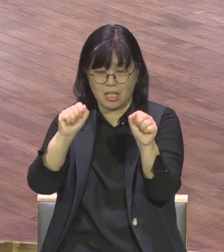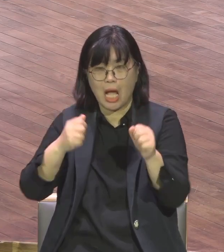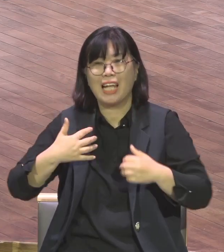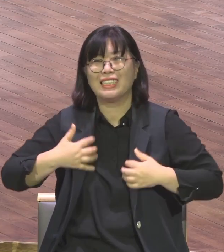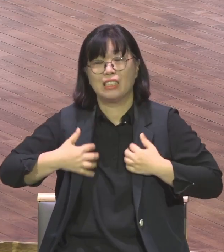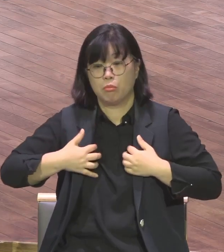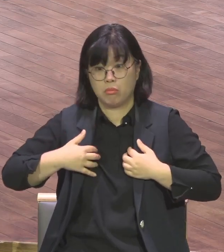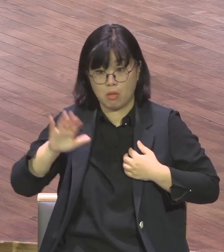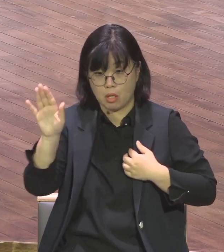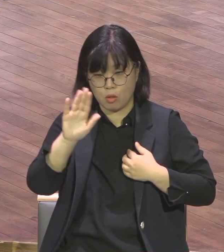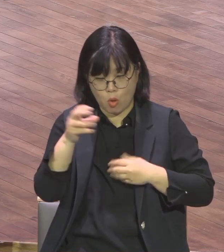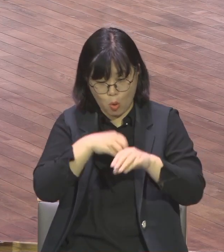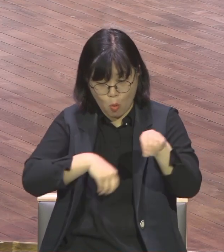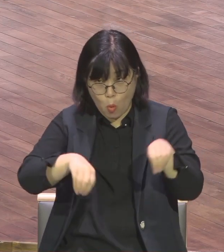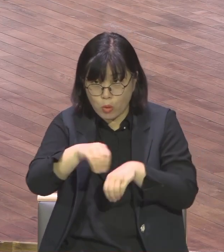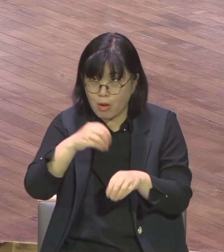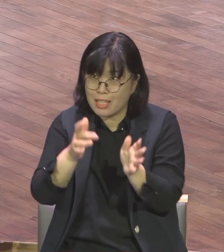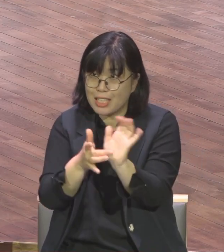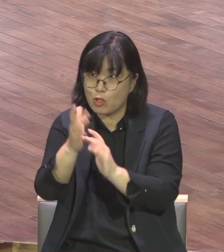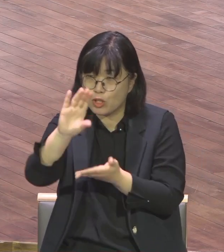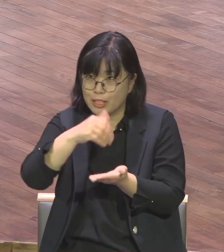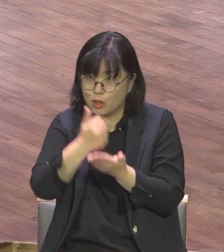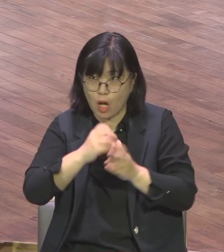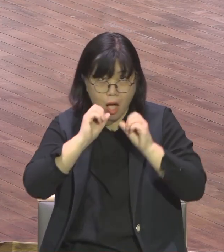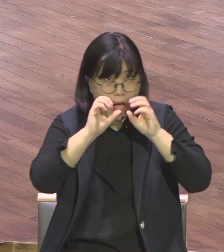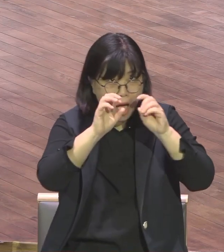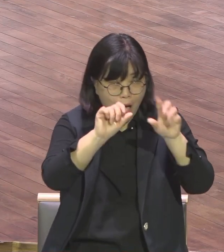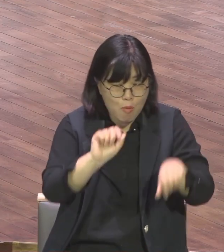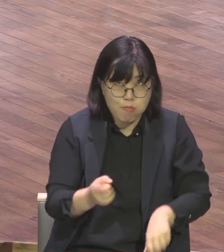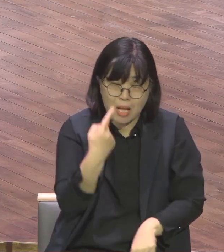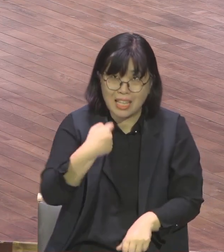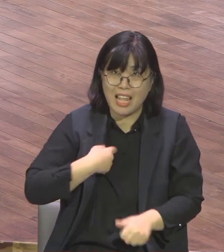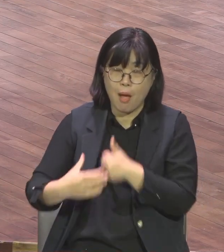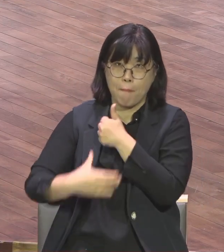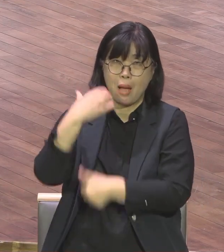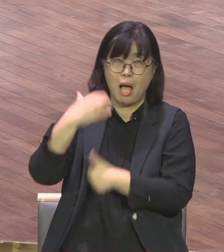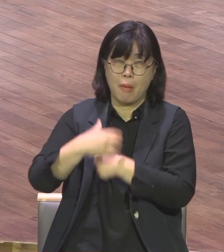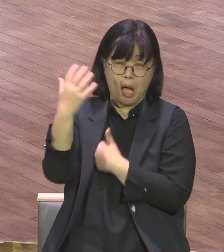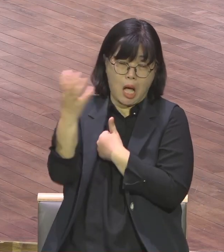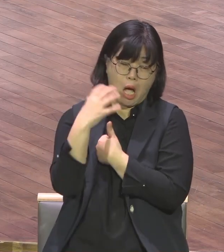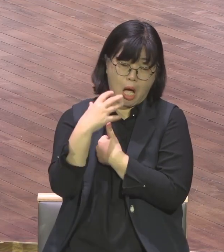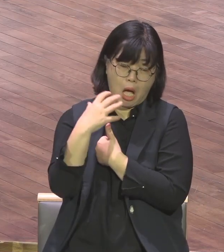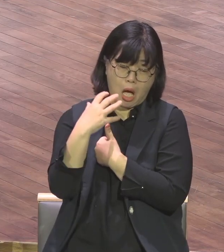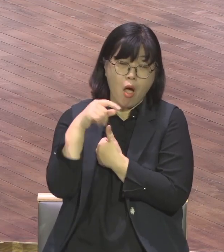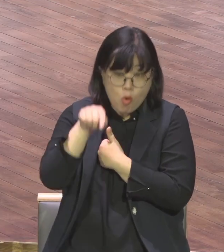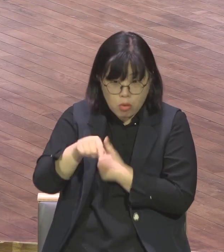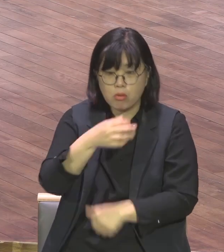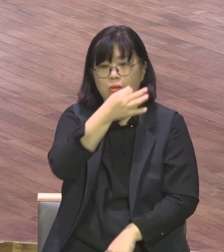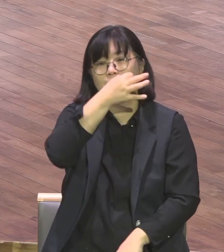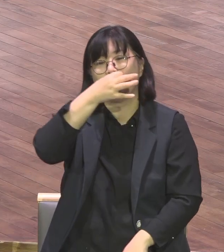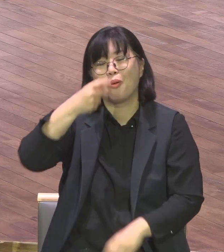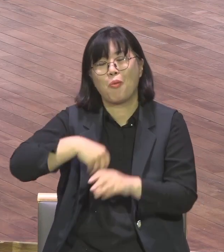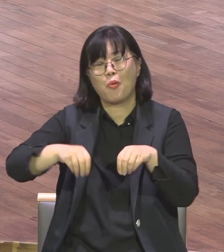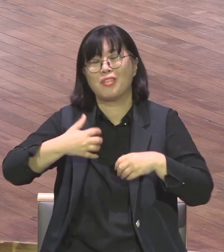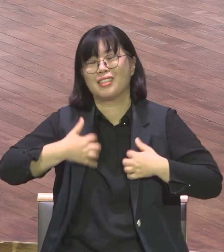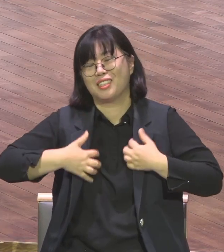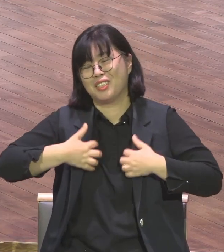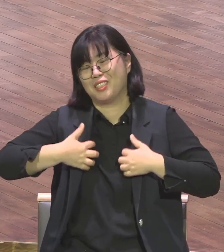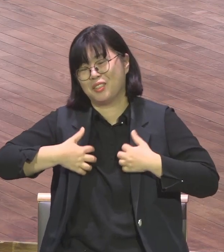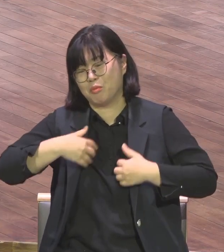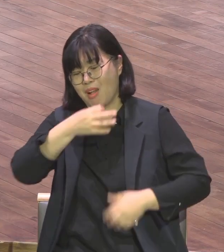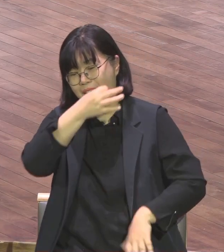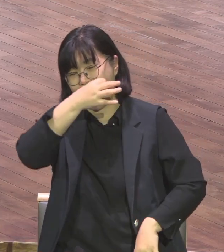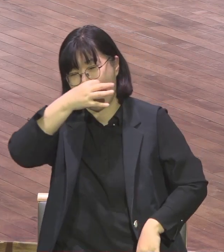능욕 받는 일, 예수 그리스도를 전하다가 이래 핍박받는 이것이 더, 이